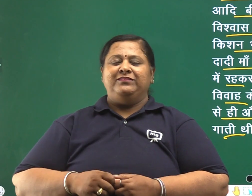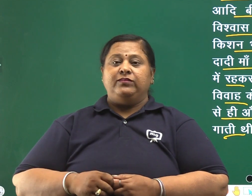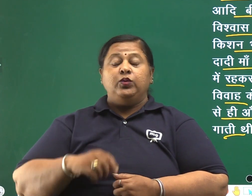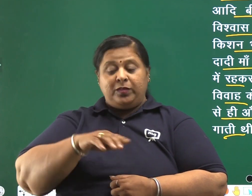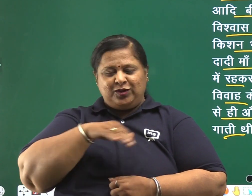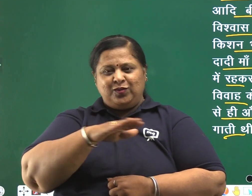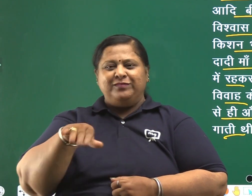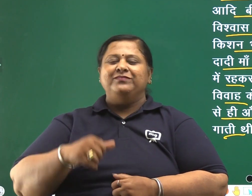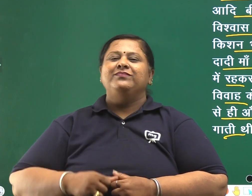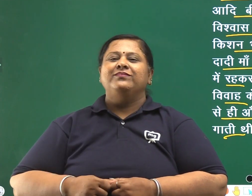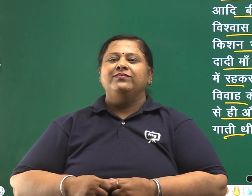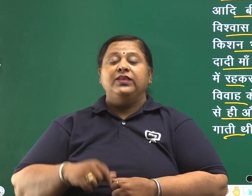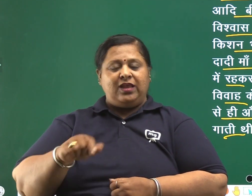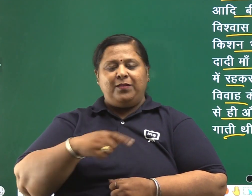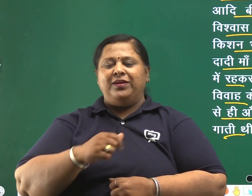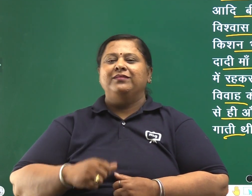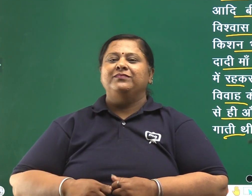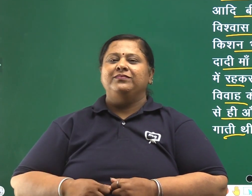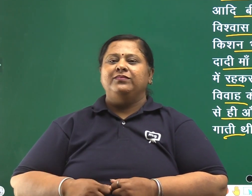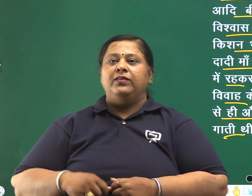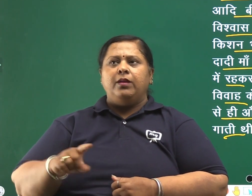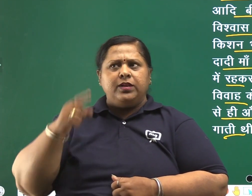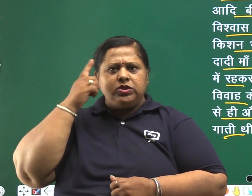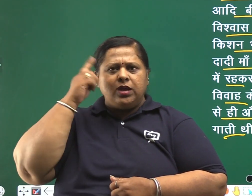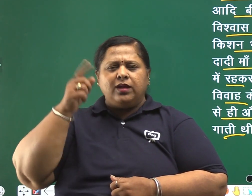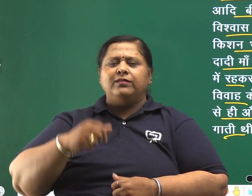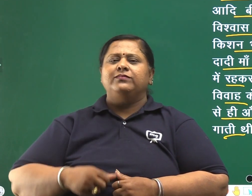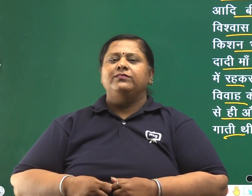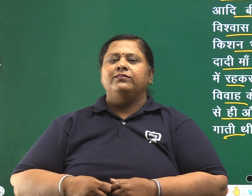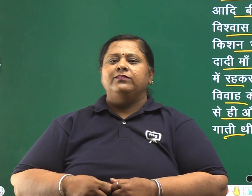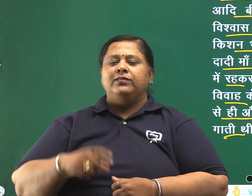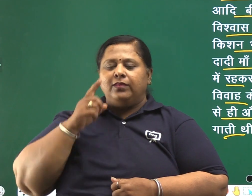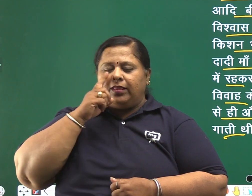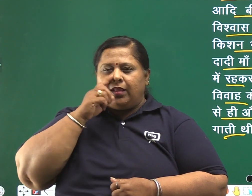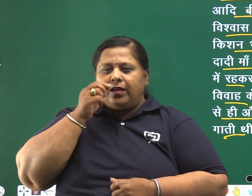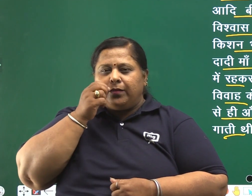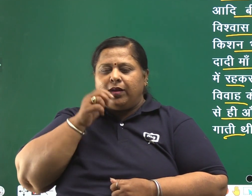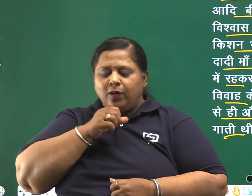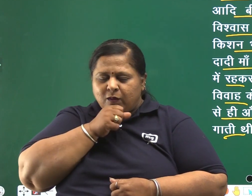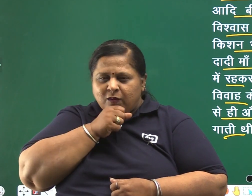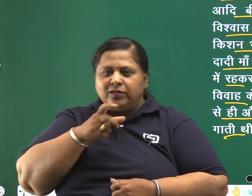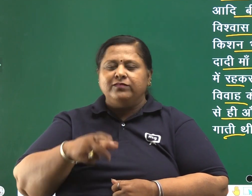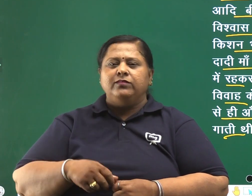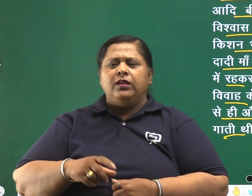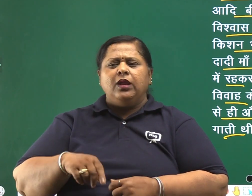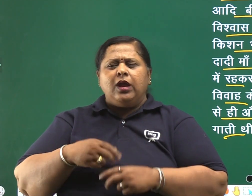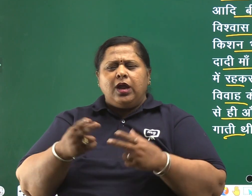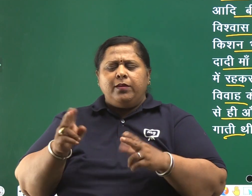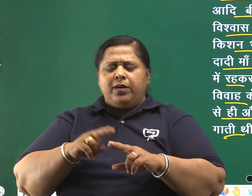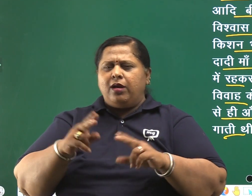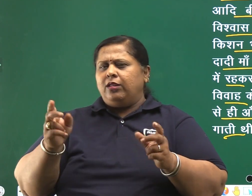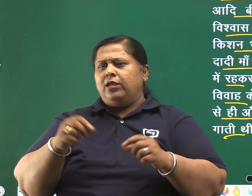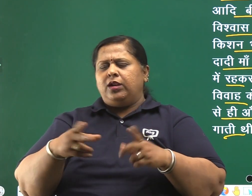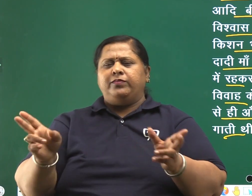तो बच्चों, यहाँ पर हमने जाना दादी माँ को कई प्रकार की